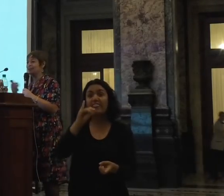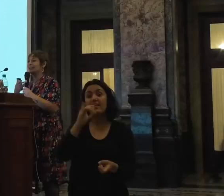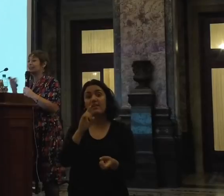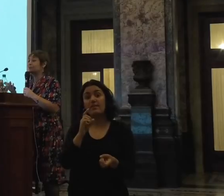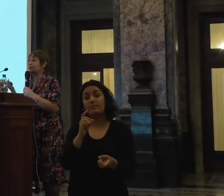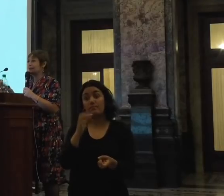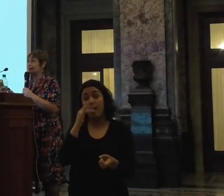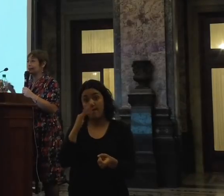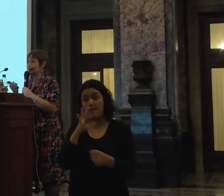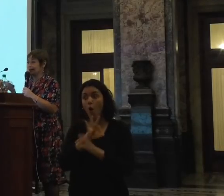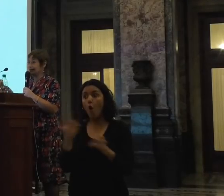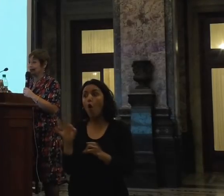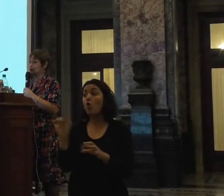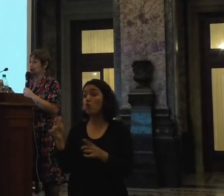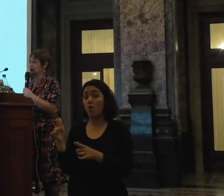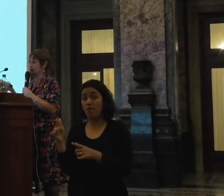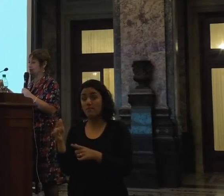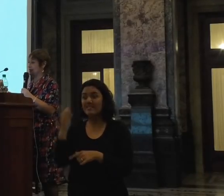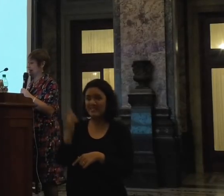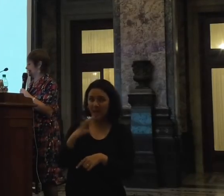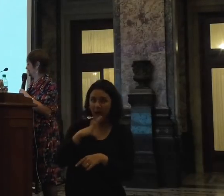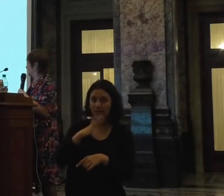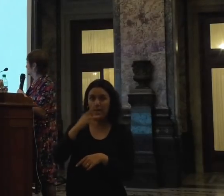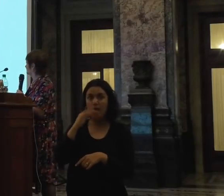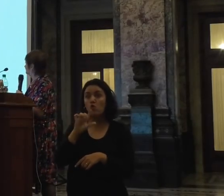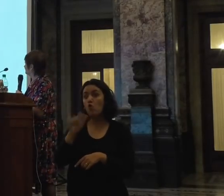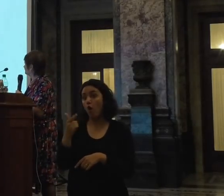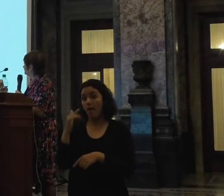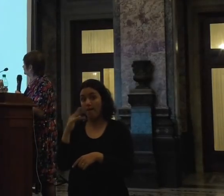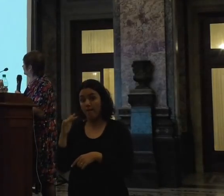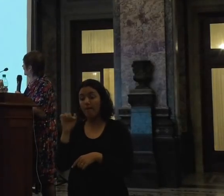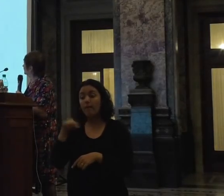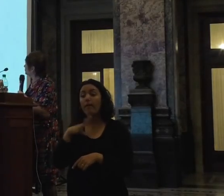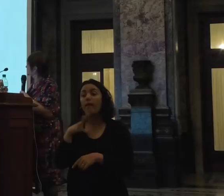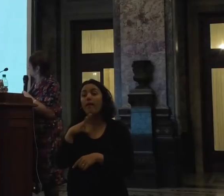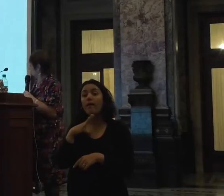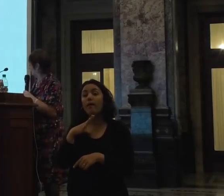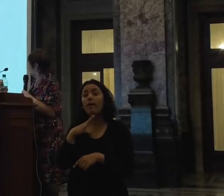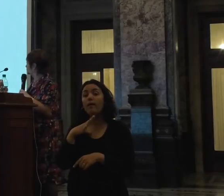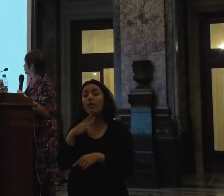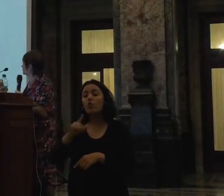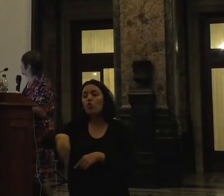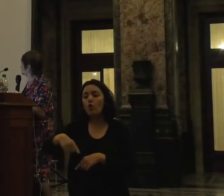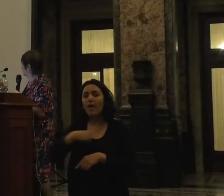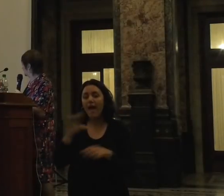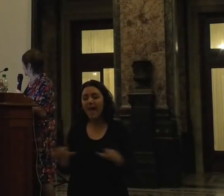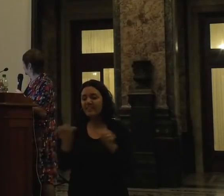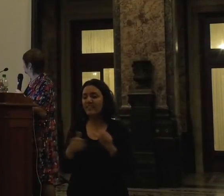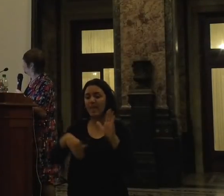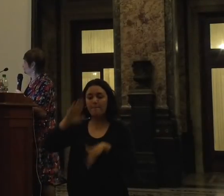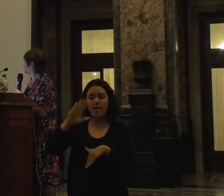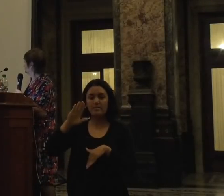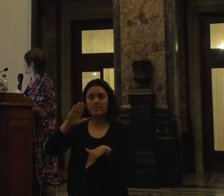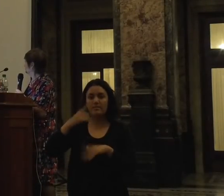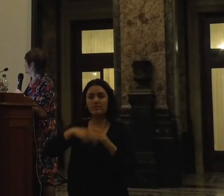desoxigenada que me va a dar la indicación de actividad. Entonces, lo que nosotros vamos a hacer,